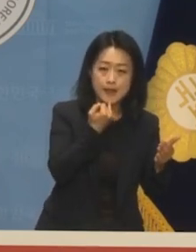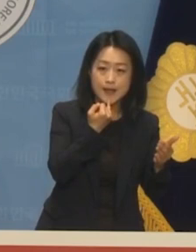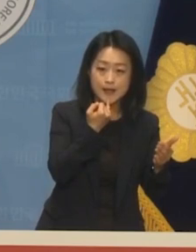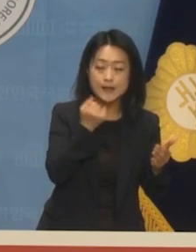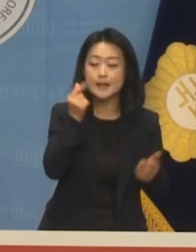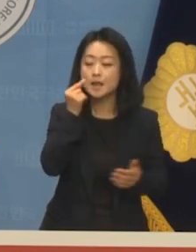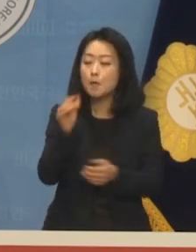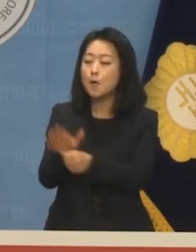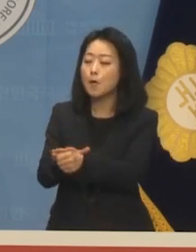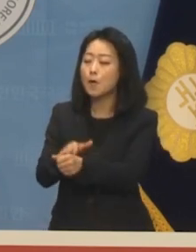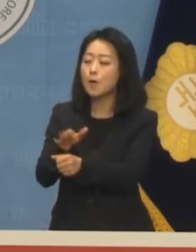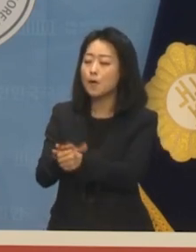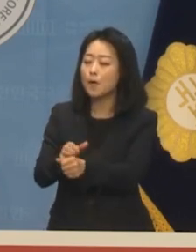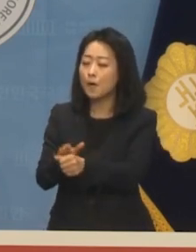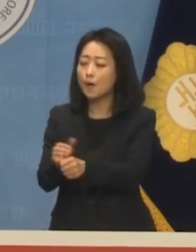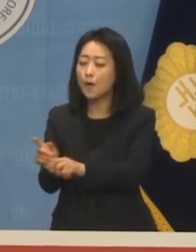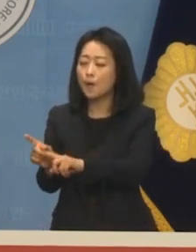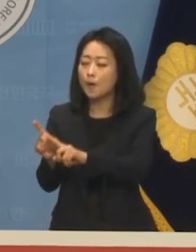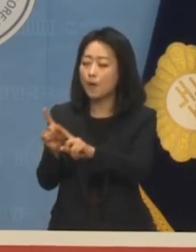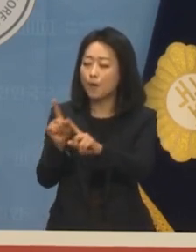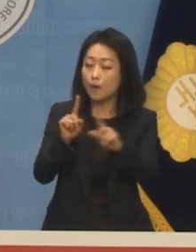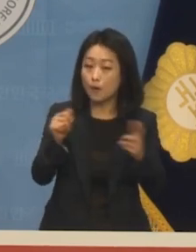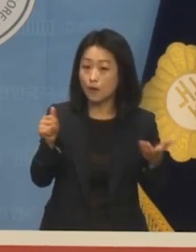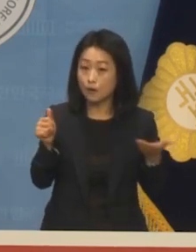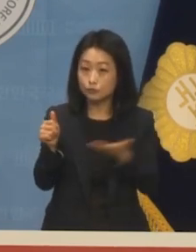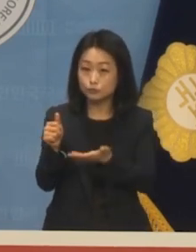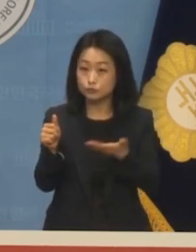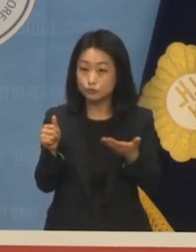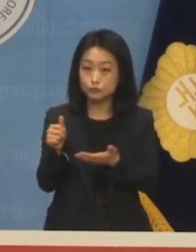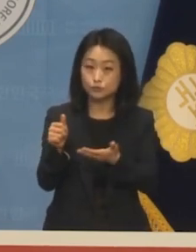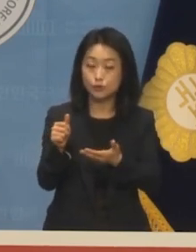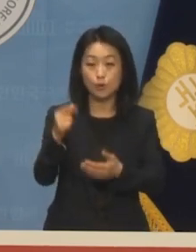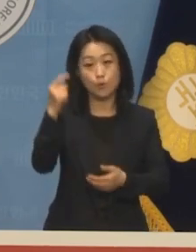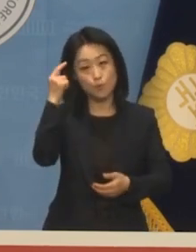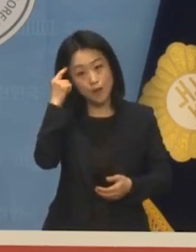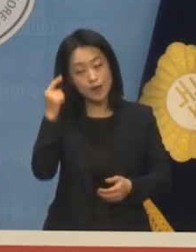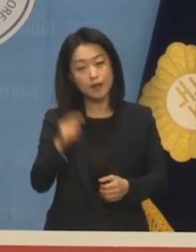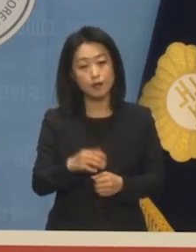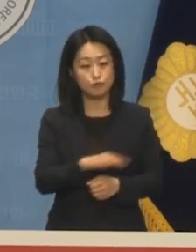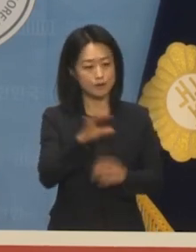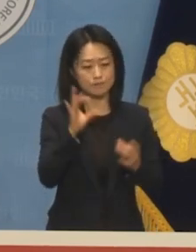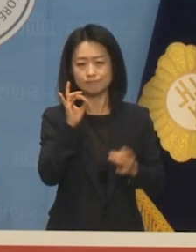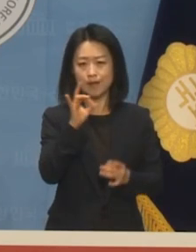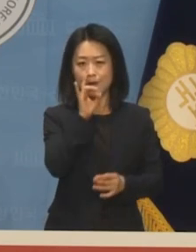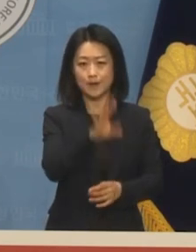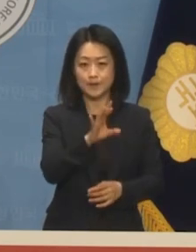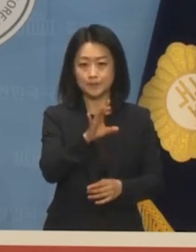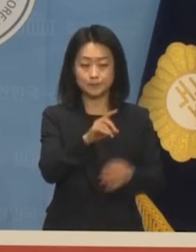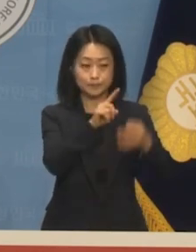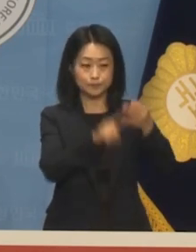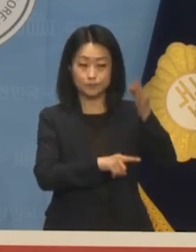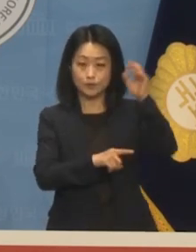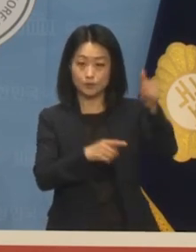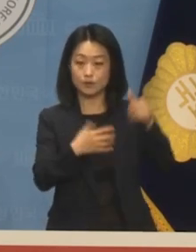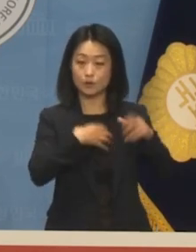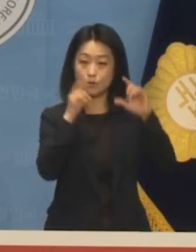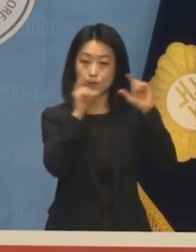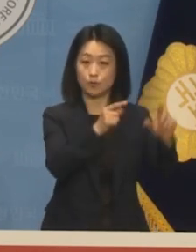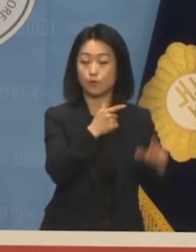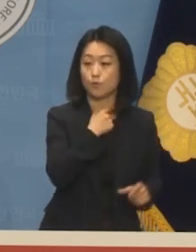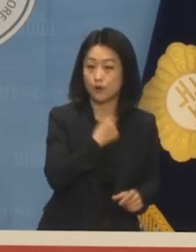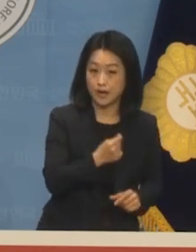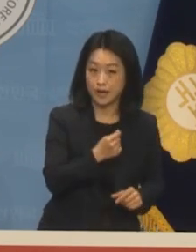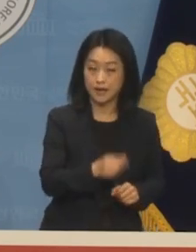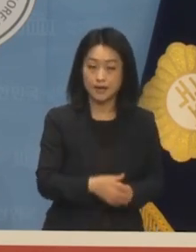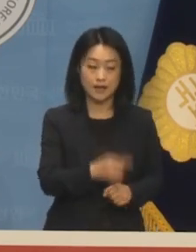것입니다 왜 우리가 이런 참담한 일을 두눈뜨고 지켜 야만 합니까 윤성열 대통령에게 경고합니다 자신의